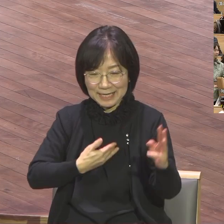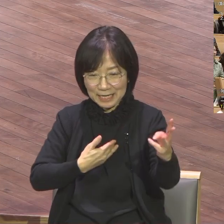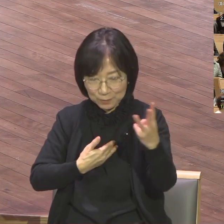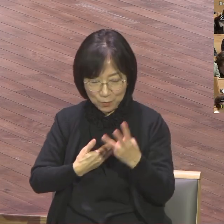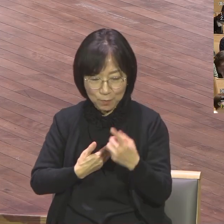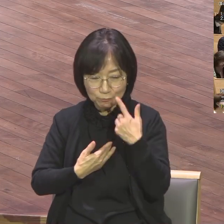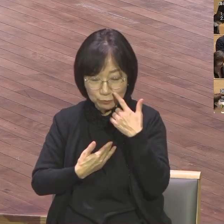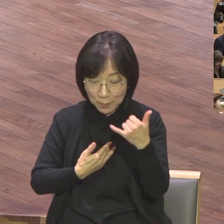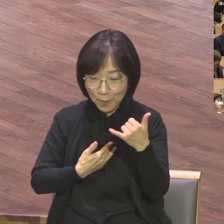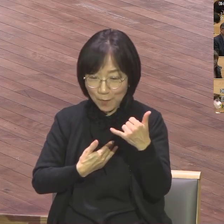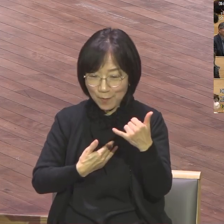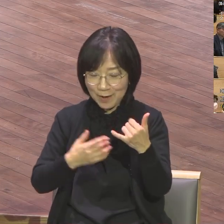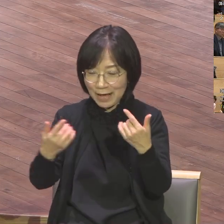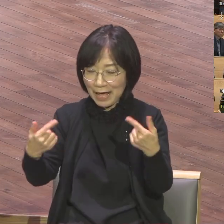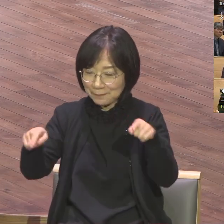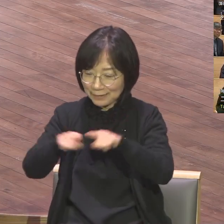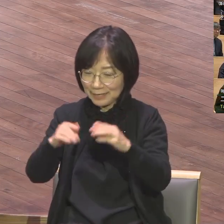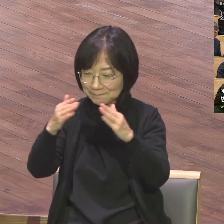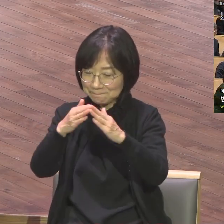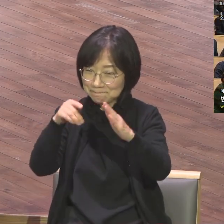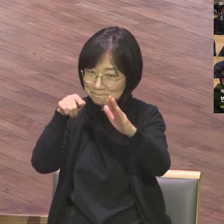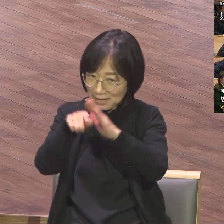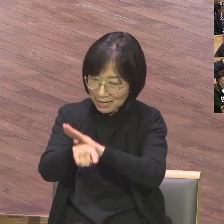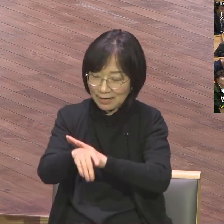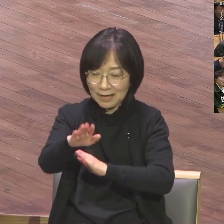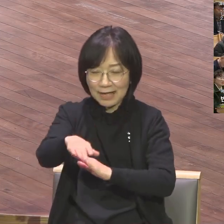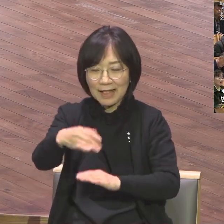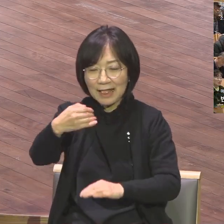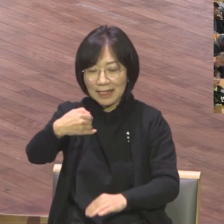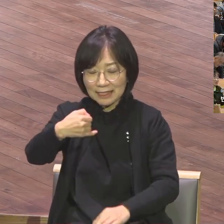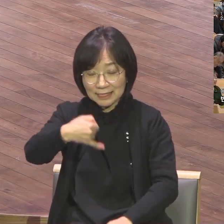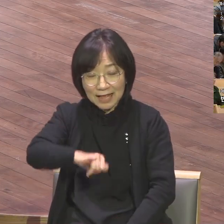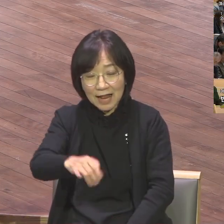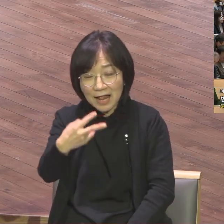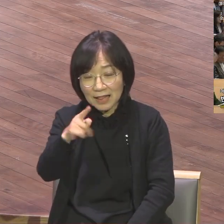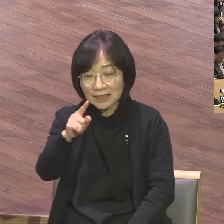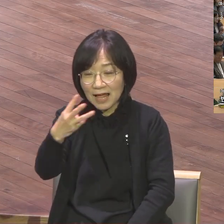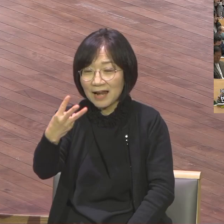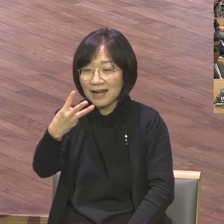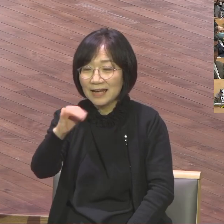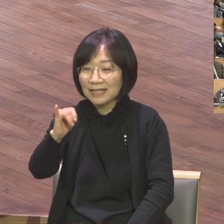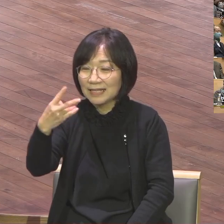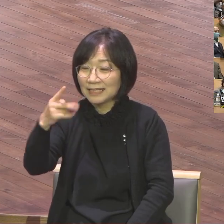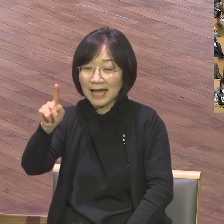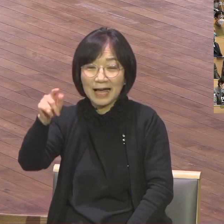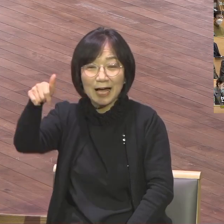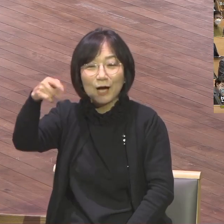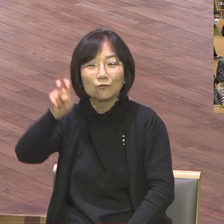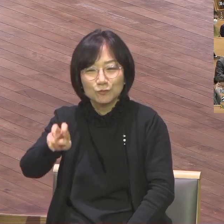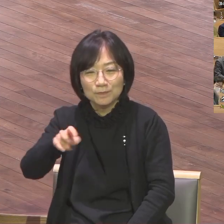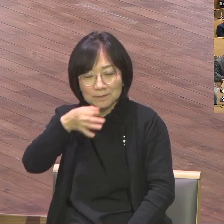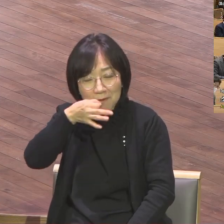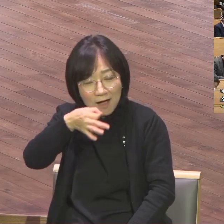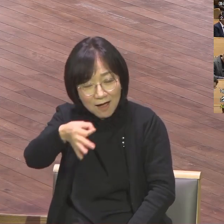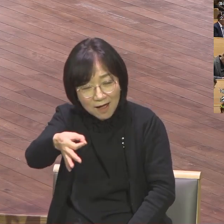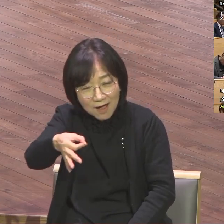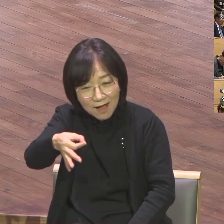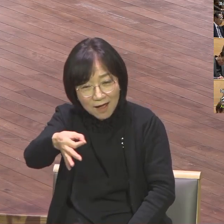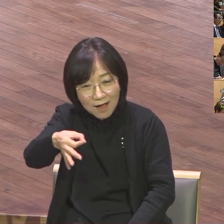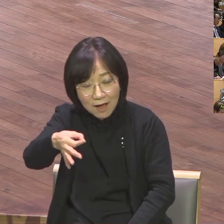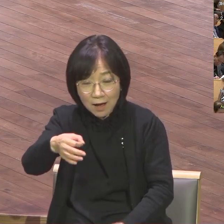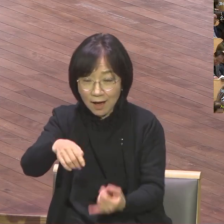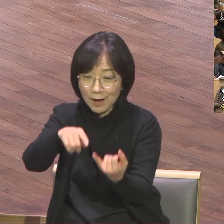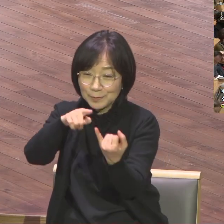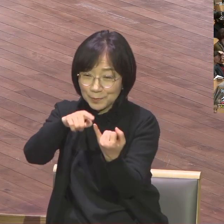그 아이의 손을 잡고 이르시되 달리다고 마시니 번역하면 곧 내가 내게 말하노니 소녀야 일어나라 하심이라. 소녀가